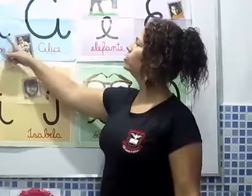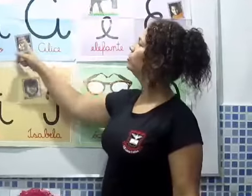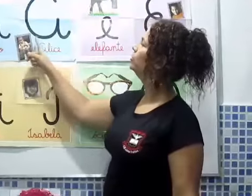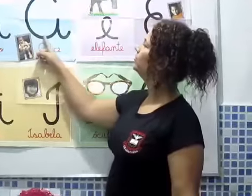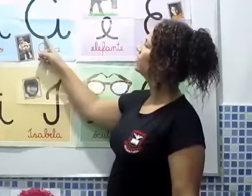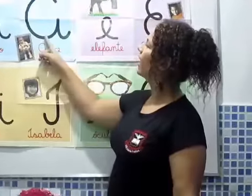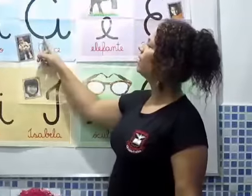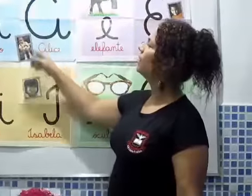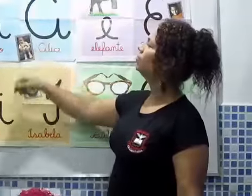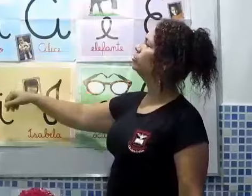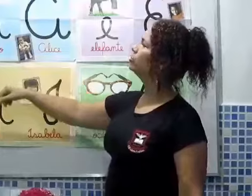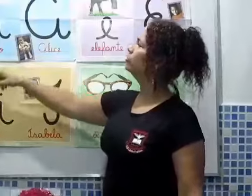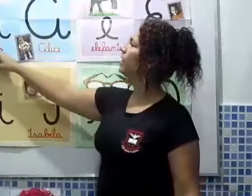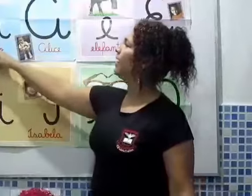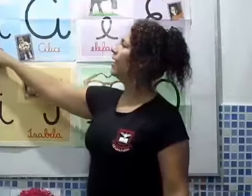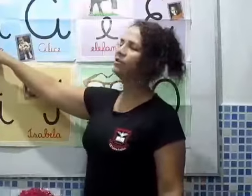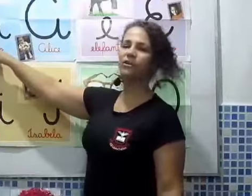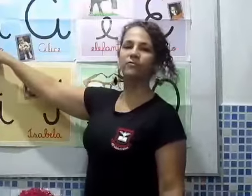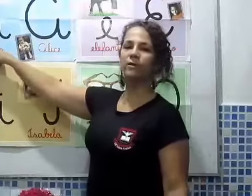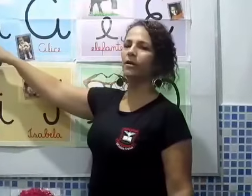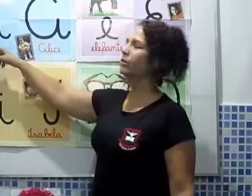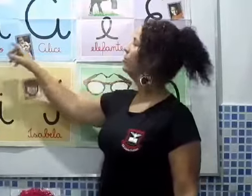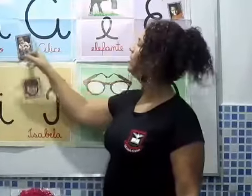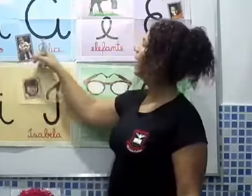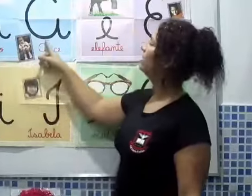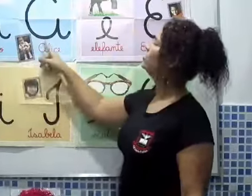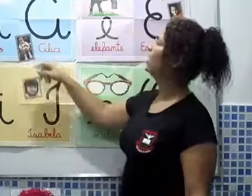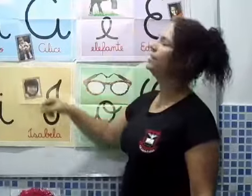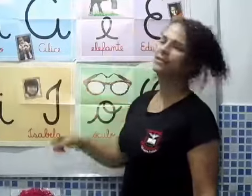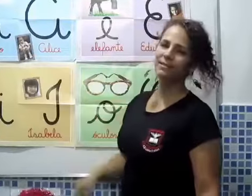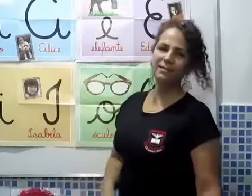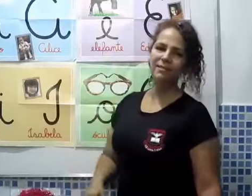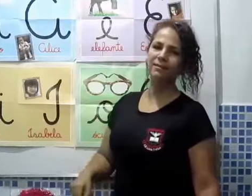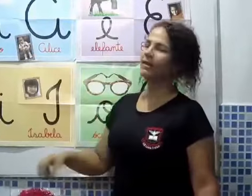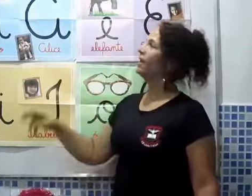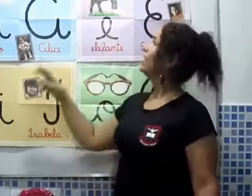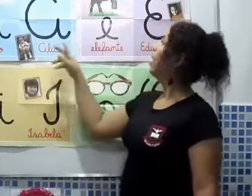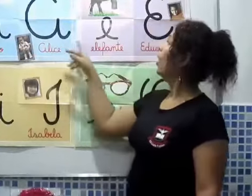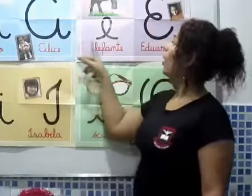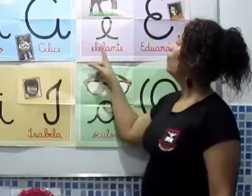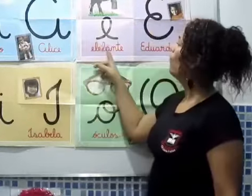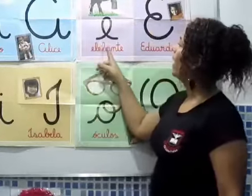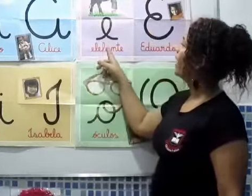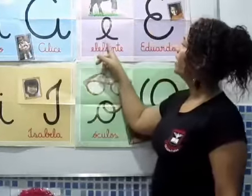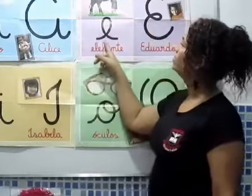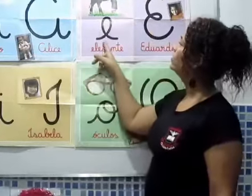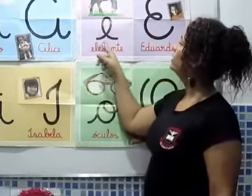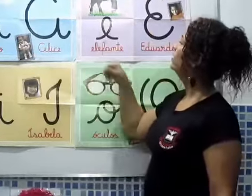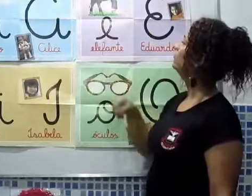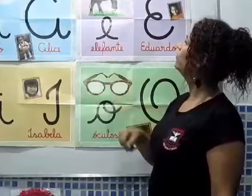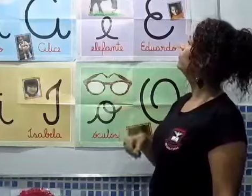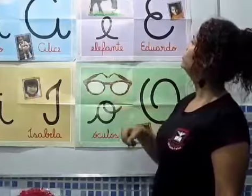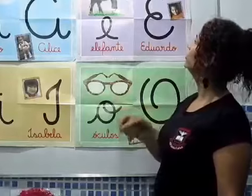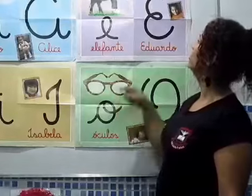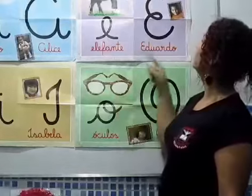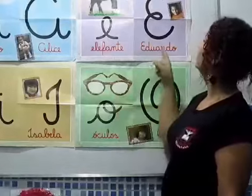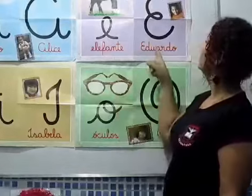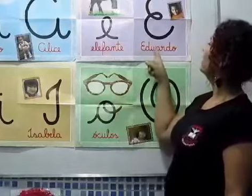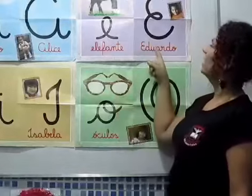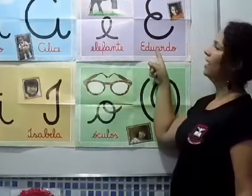minúsculo, A maiúsculo, A de avião, A de alice. O E de elefante, E